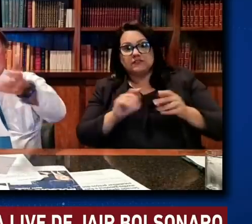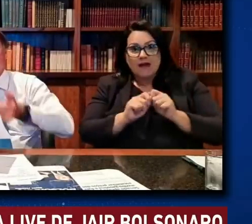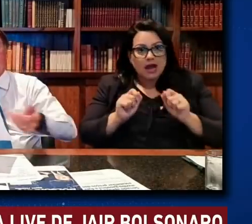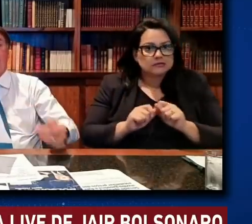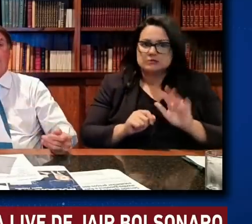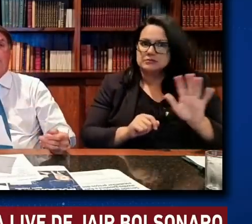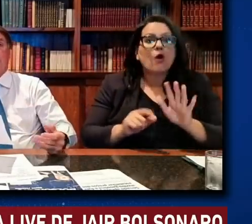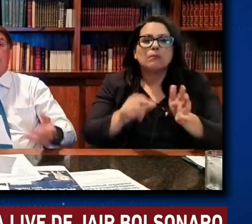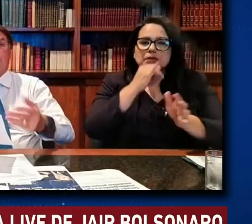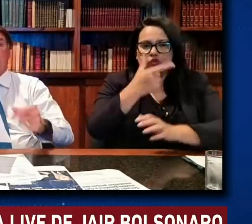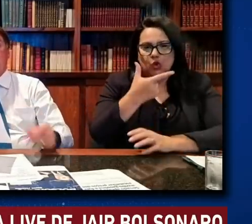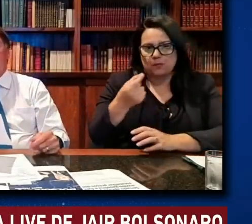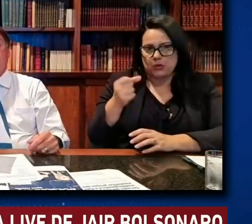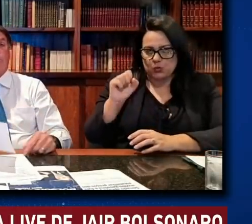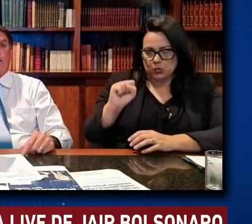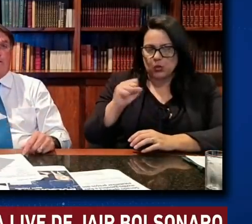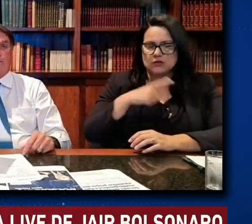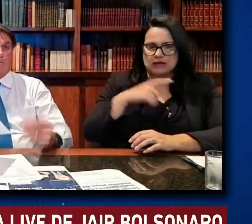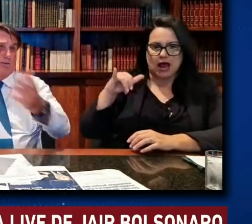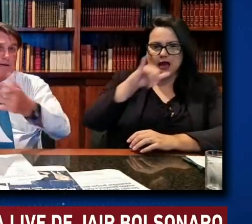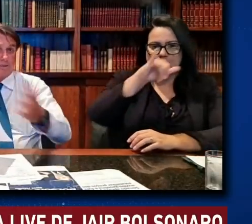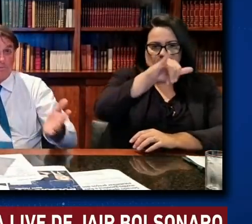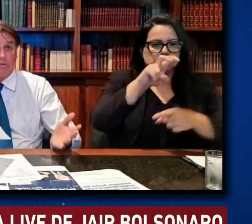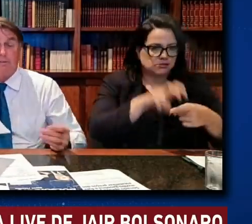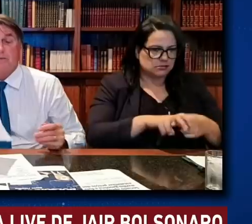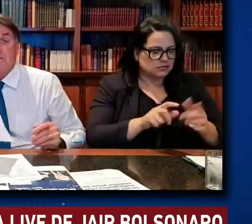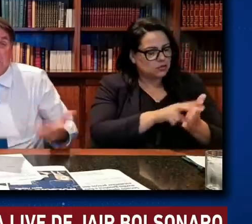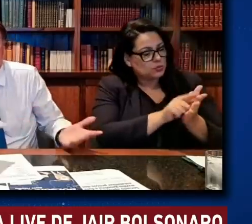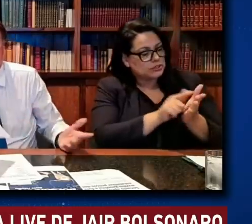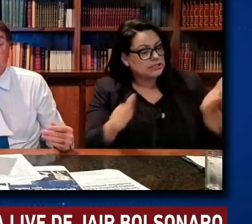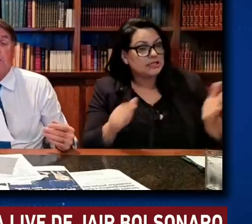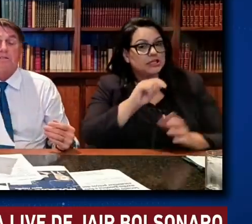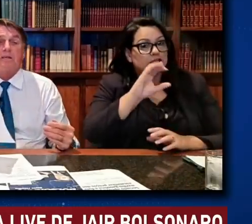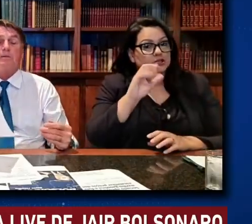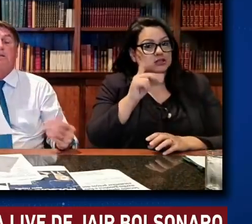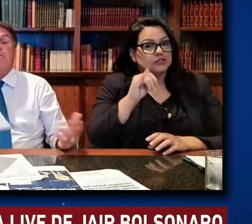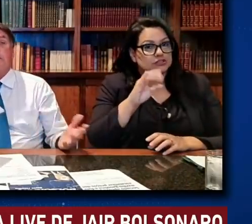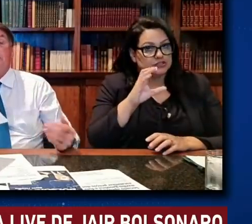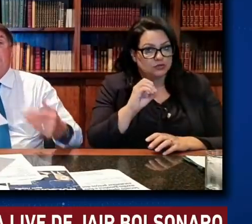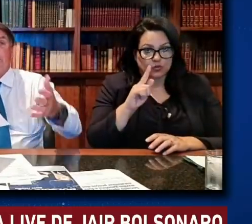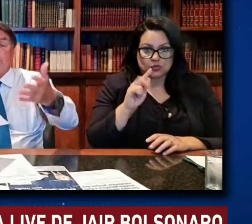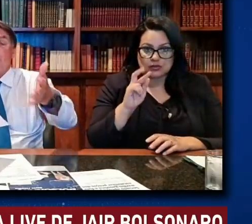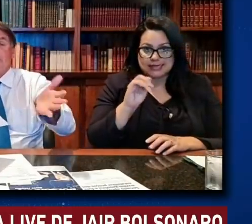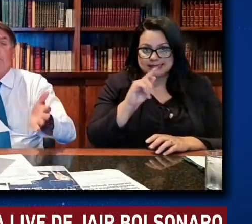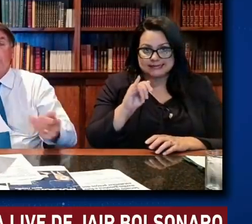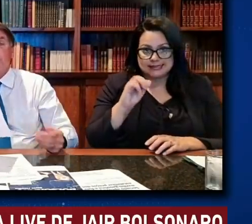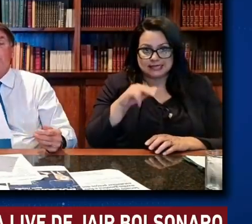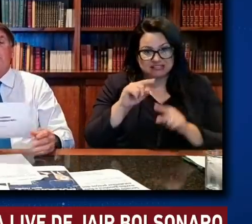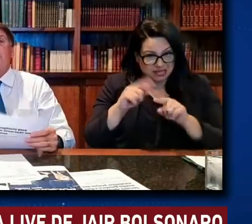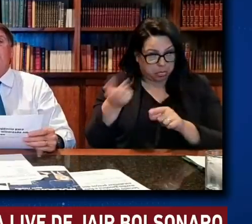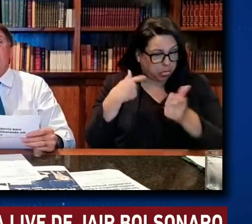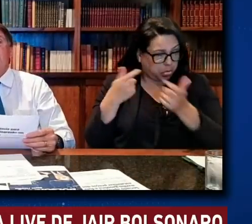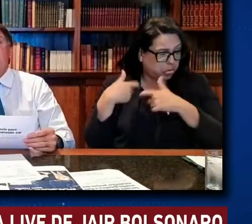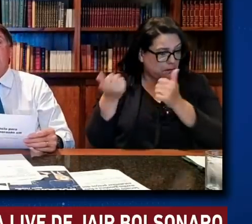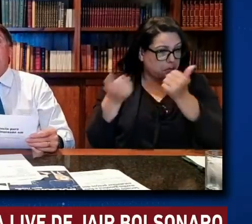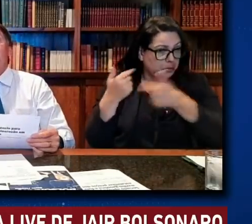Rio para cá e li uma matéria do Chico Graziano, que hoje bate muito em mim, inclusive, não sei porquê, né? Me critica muito, não sei porquê. Mas uma matéria muito boa dele